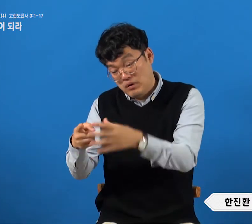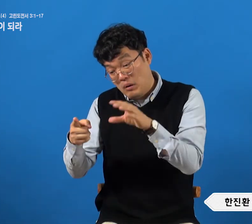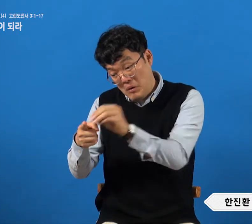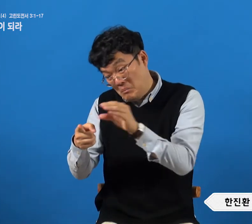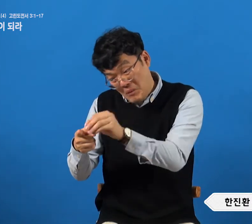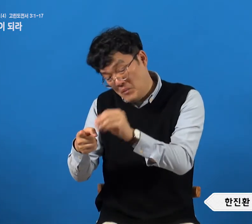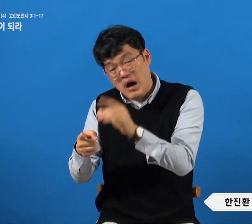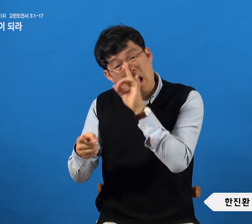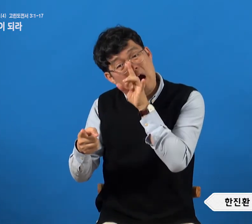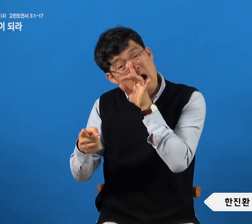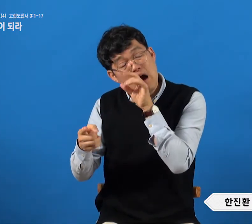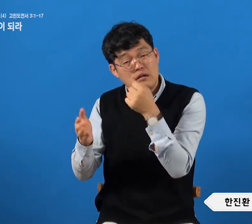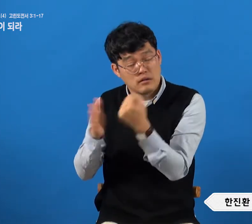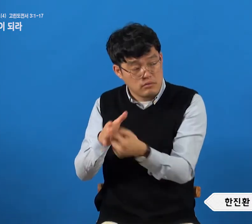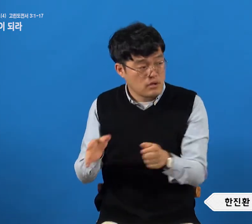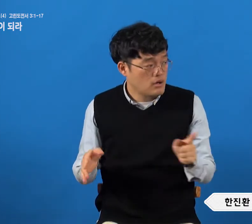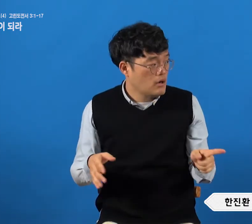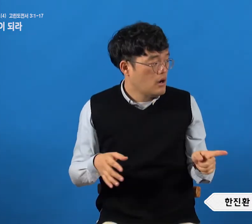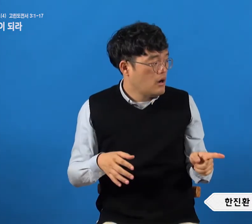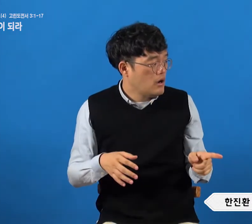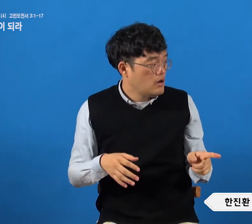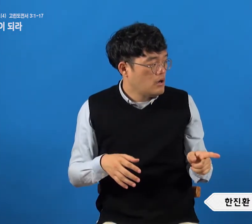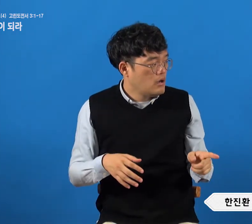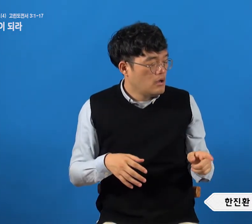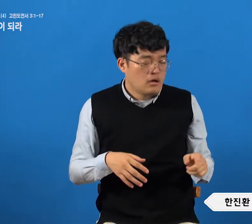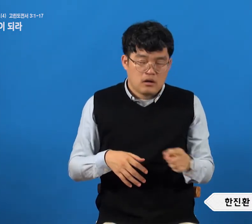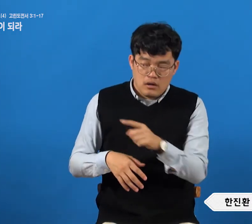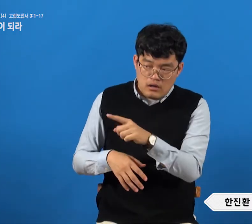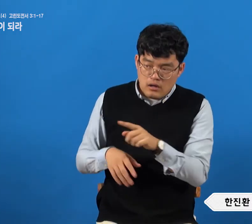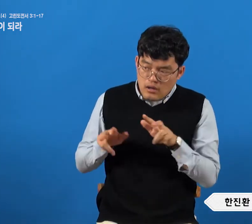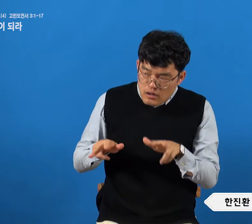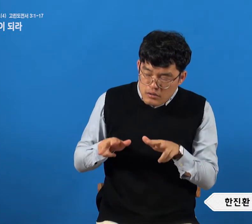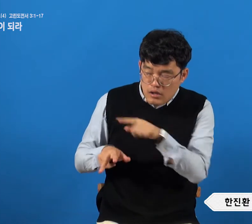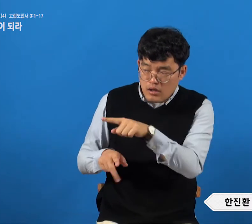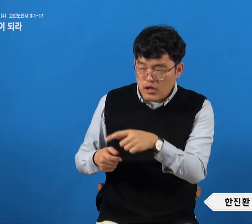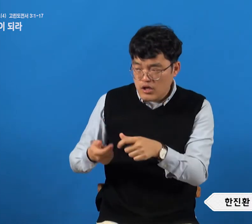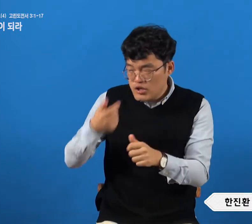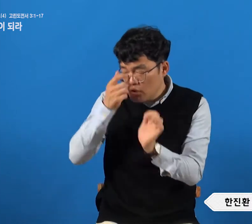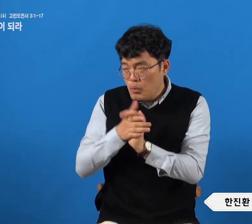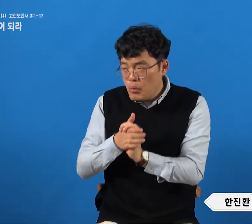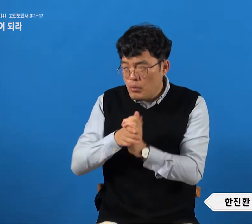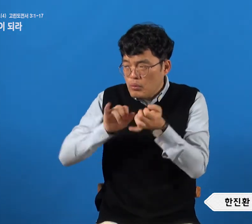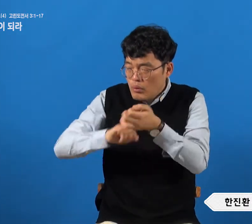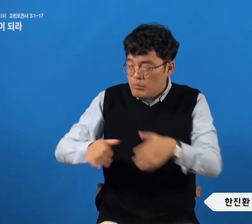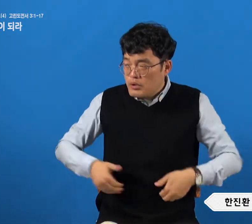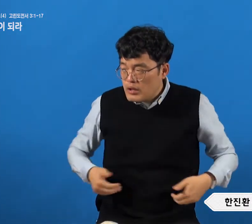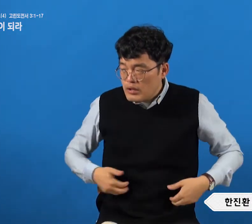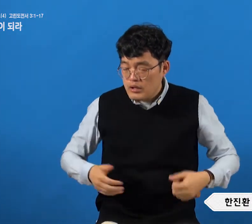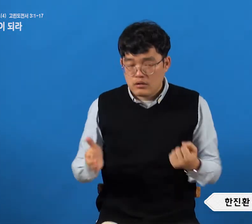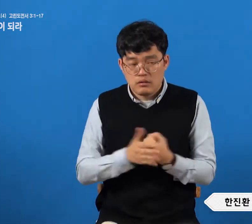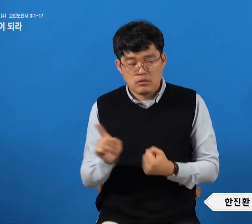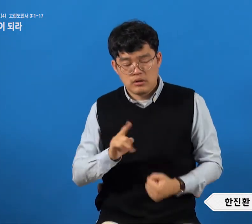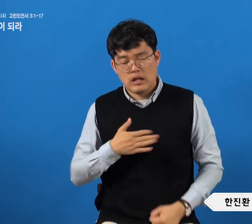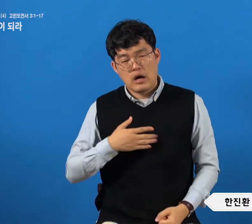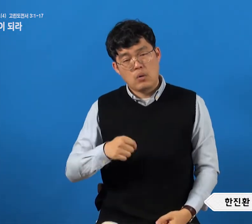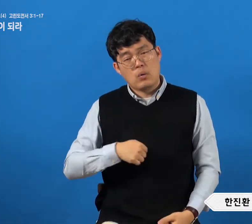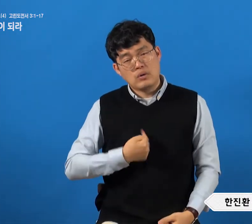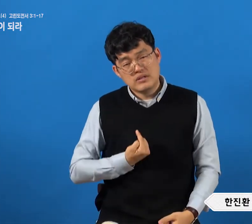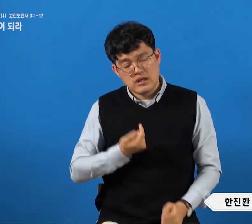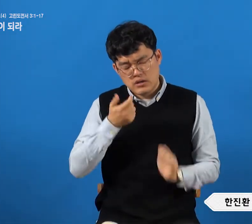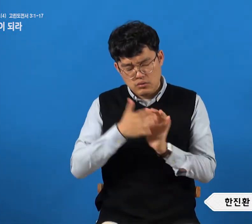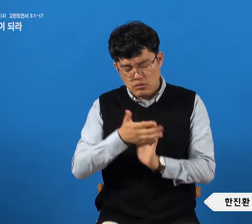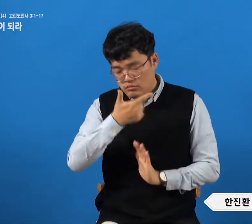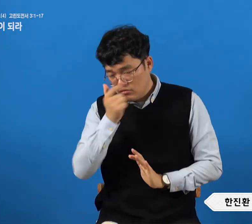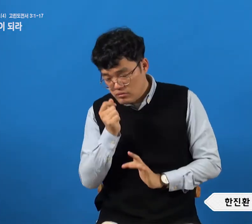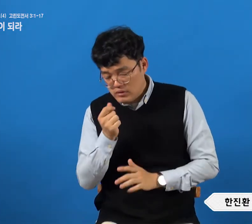우는데 순간적으로 목사님이 이거는 기도밖에는 없다 하는 생각이 들었습니다. 그런데 나